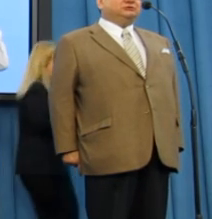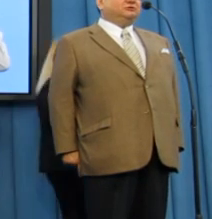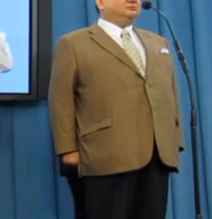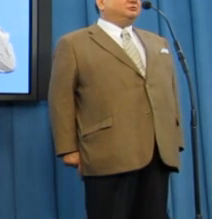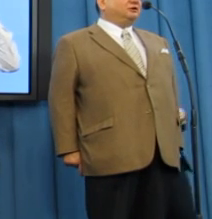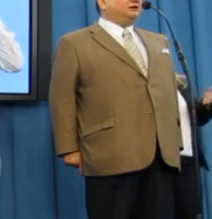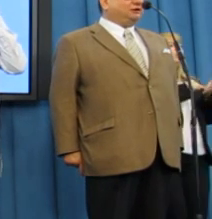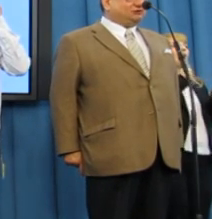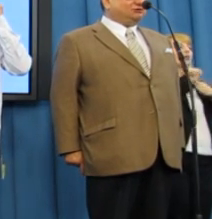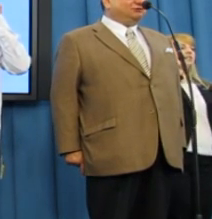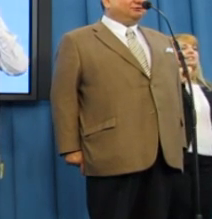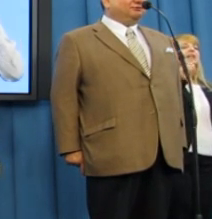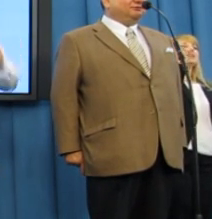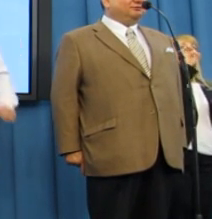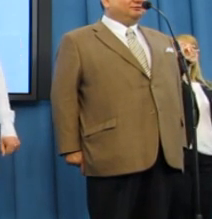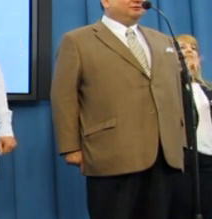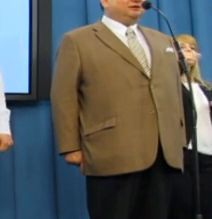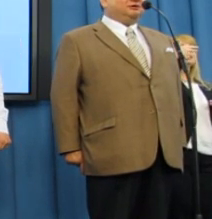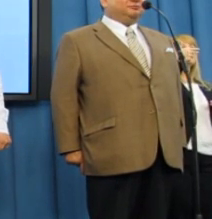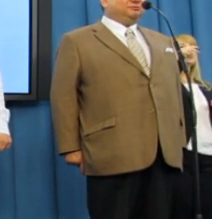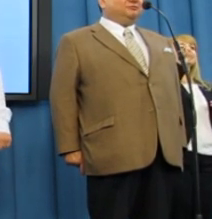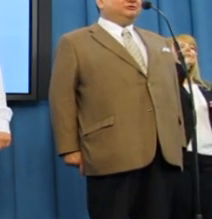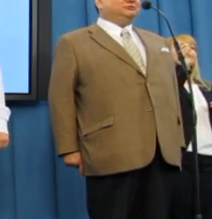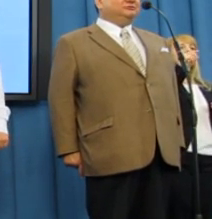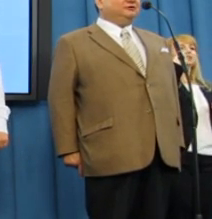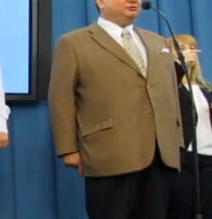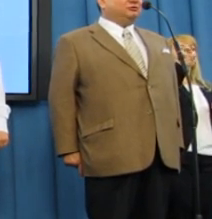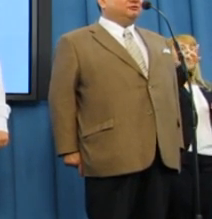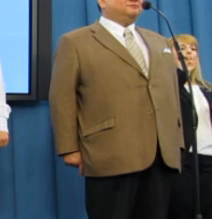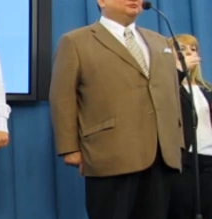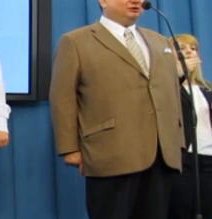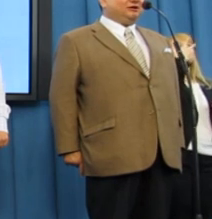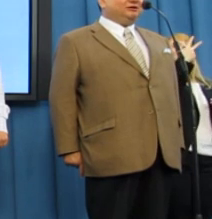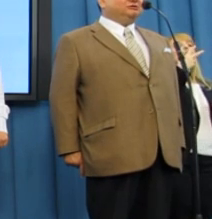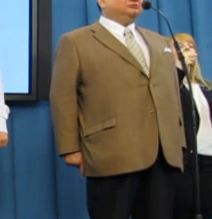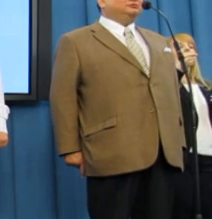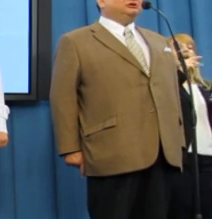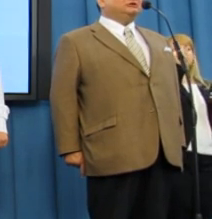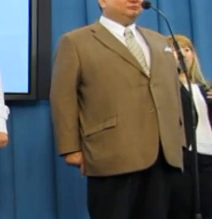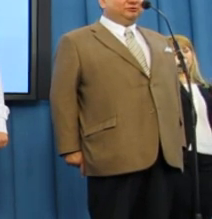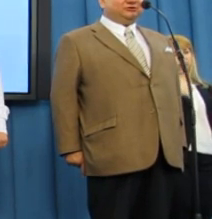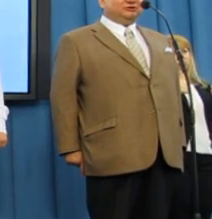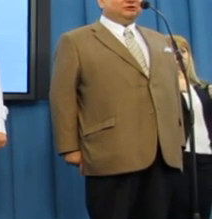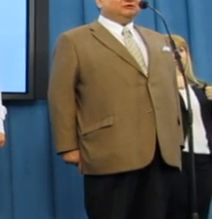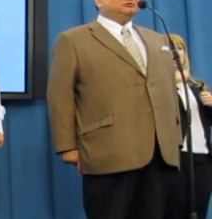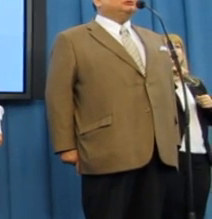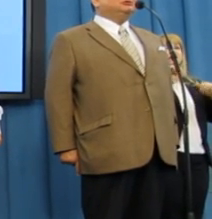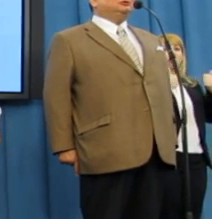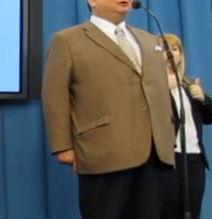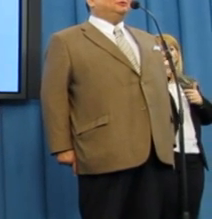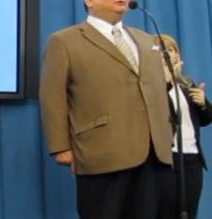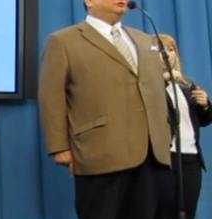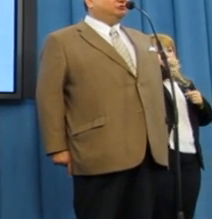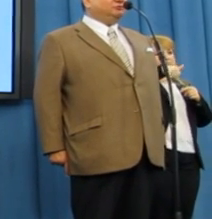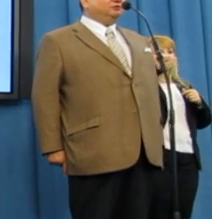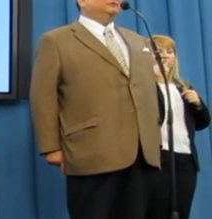prostu syndrom drugiej kadencji. Ja tylko przypomnę, że mówiłem już o nim w poprzedniej kadencji, że on musi nastąpić. Wszystko, co do